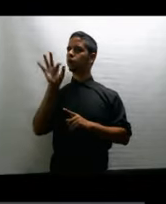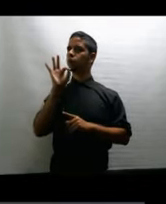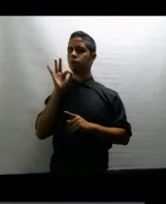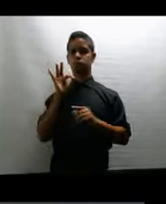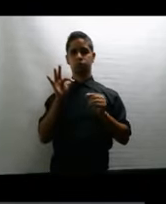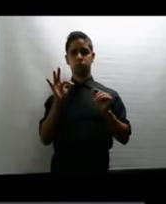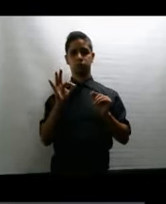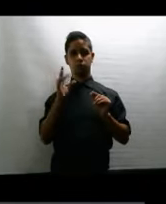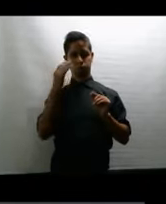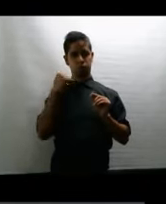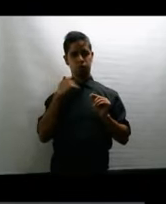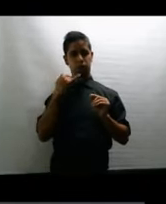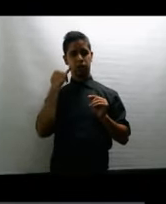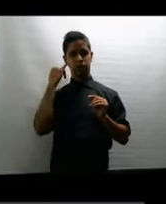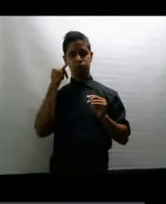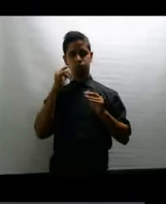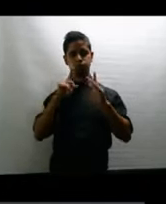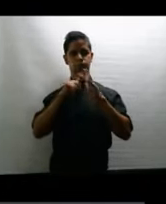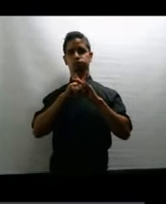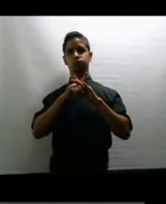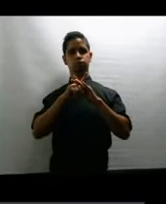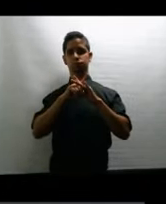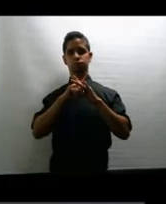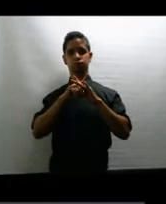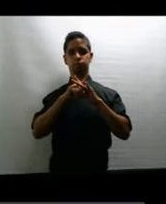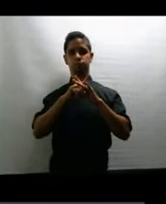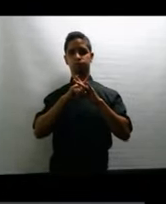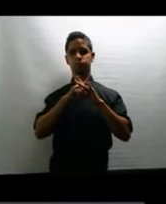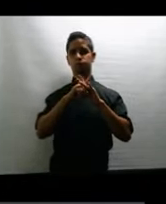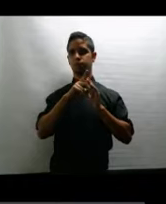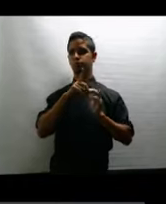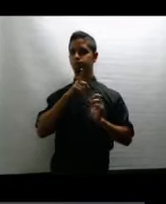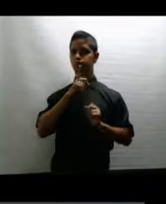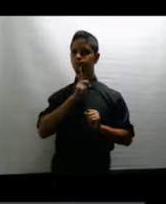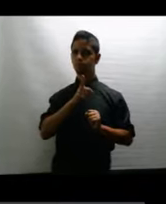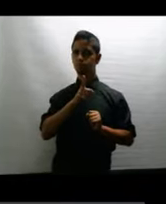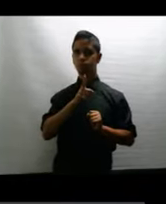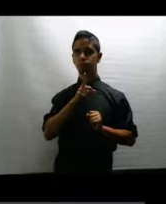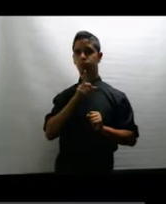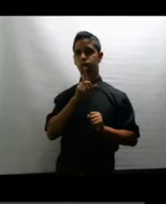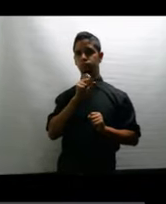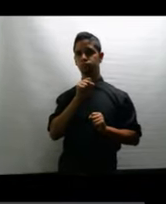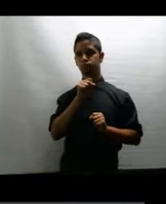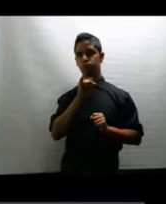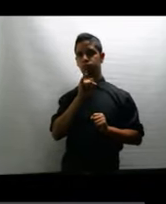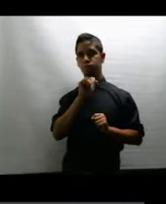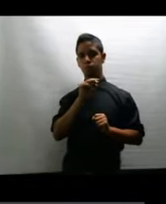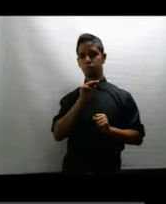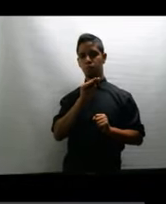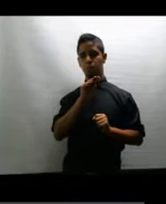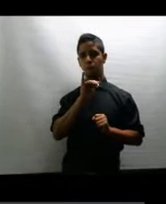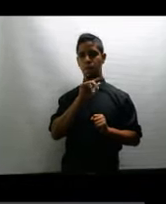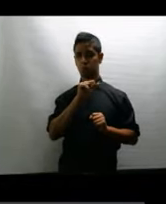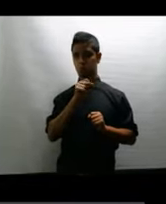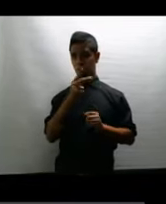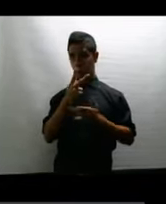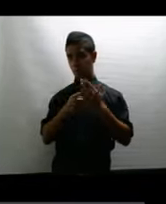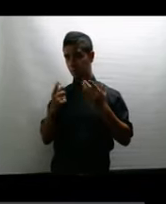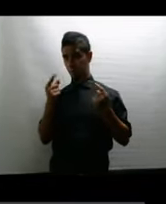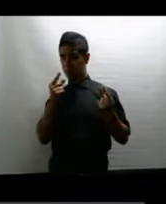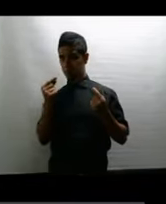se me surge la idea de cómo hay, de que hay una simbiosis entre, porque lo que vamos a hacer yo, Luis y yo, es que